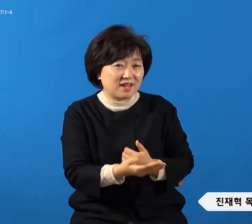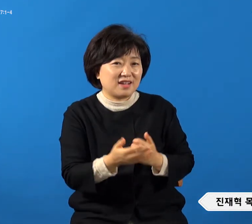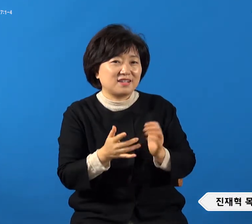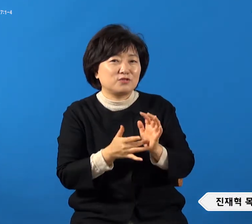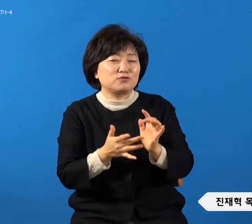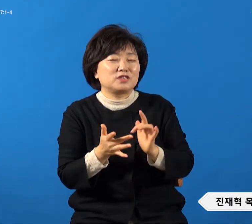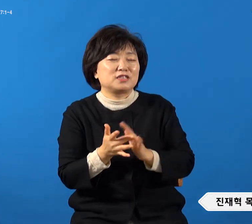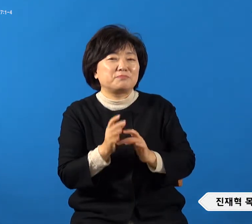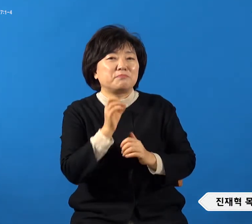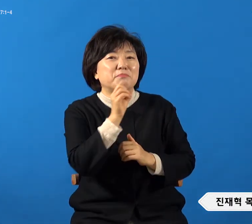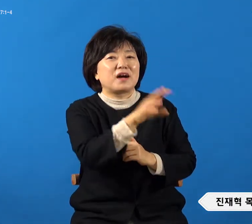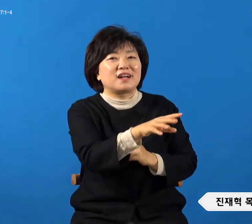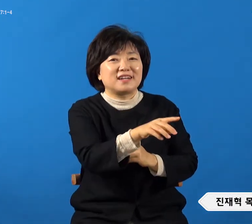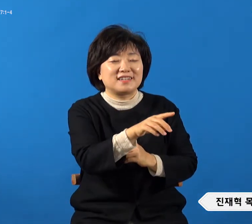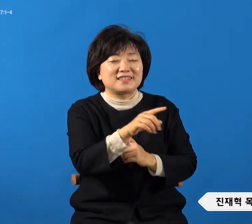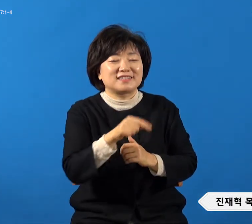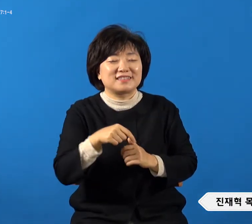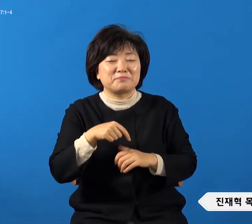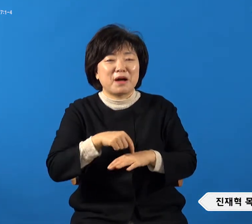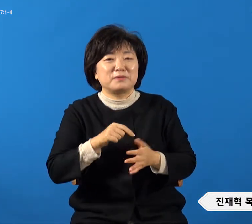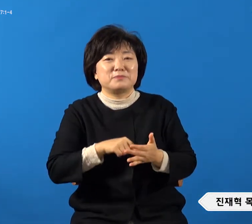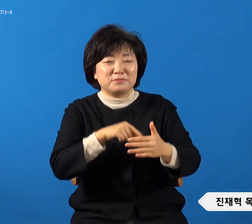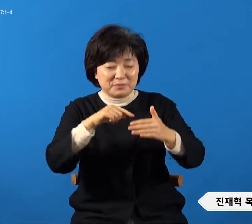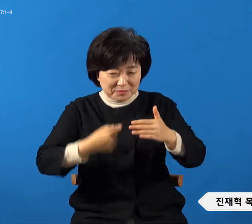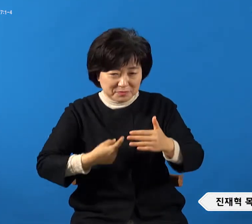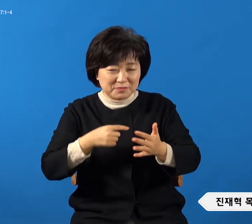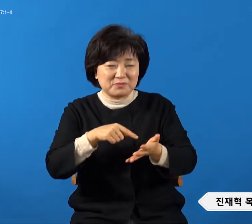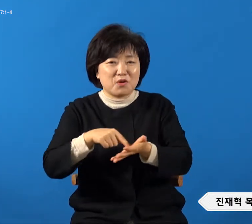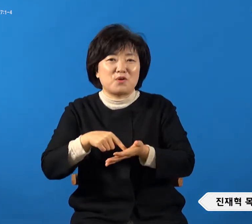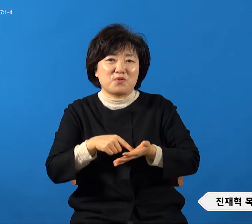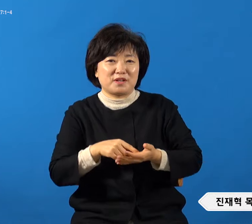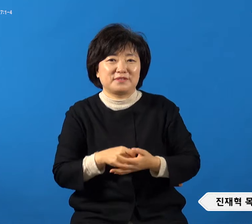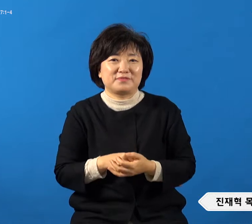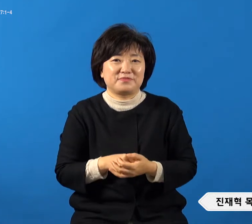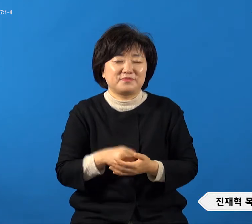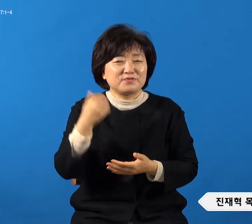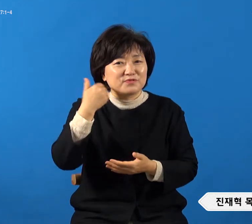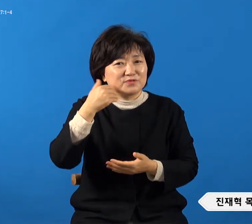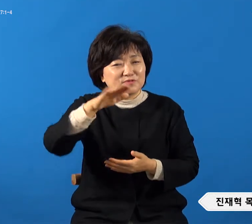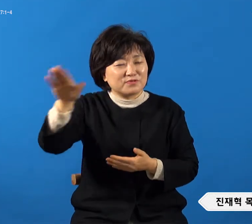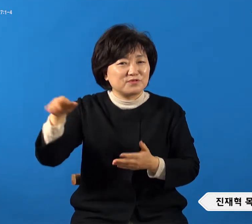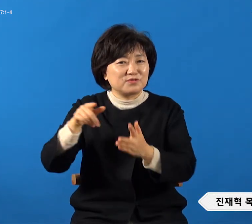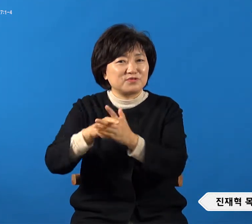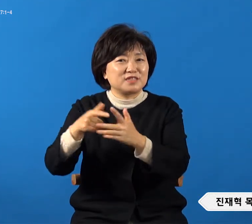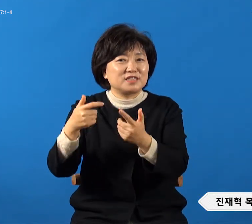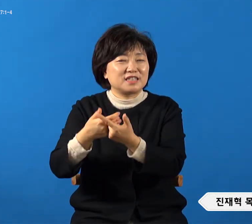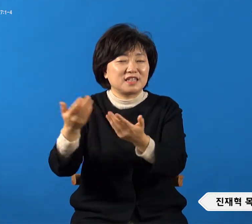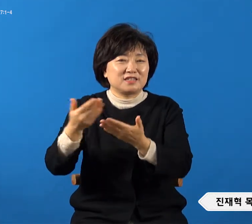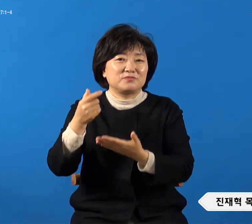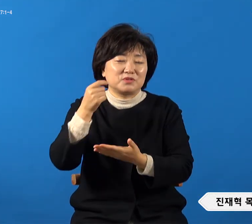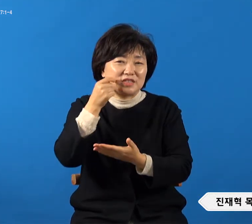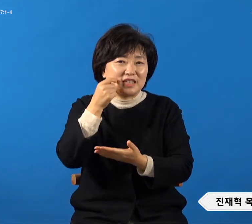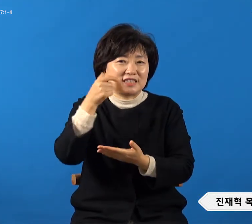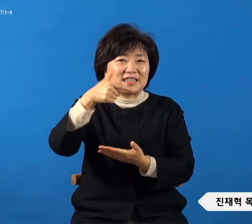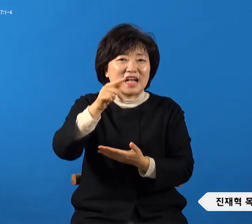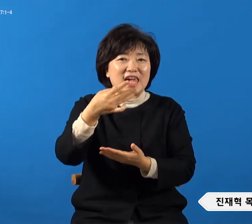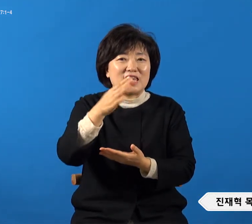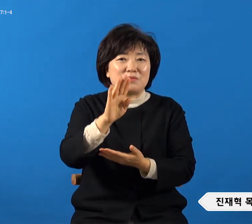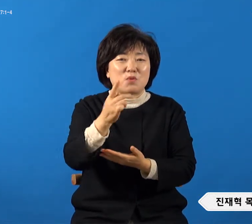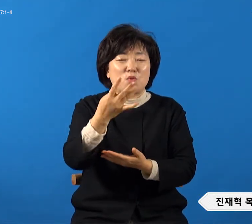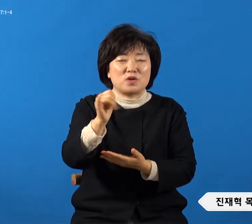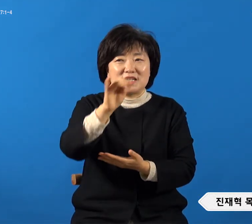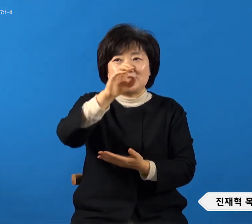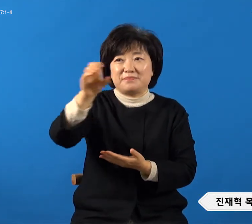모습에서 우리는 외로움을 발견합니다. 어느 누구도 이해할 수 없는 갈보리, 십자가에 달리신 그